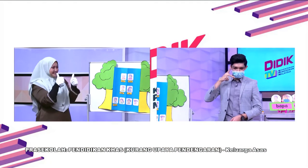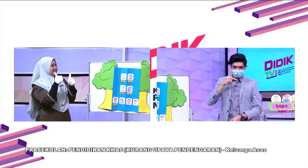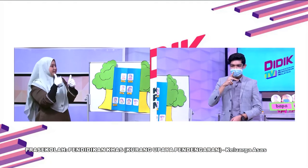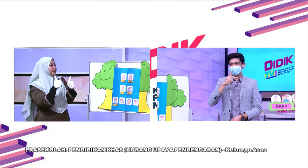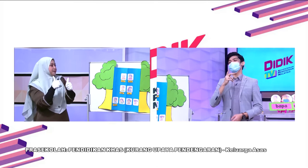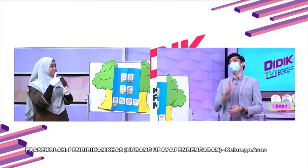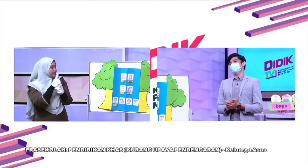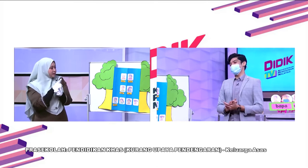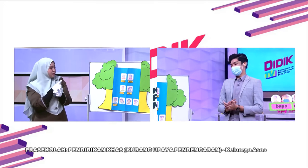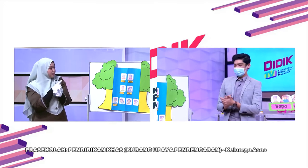jeje992